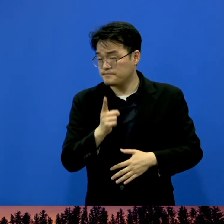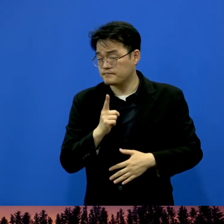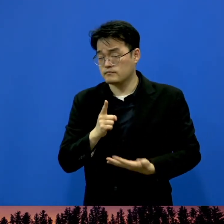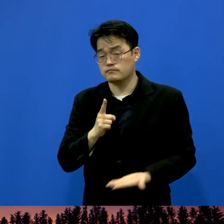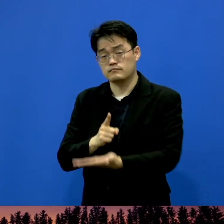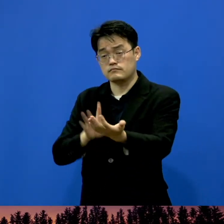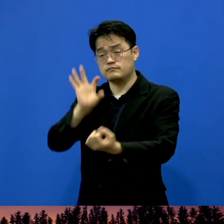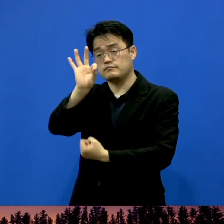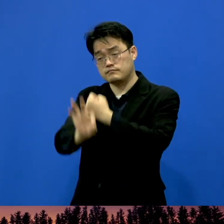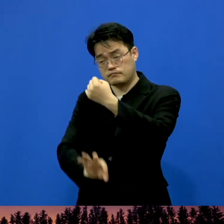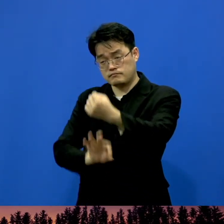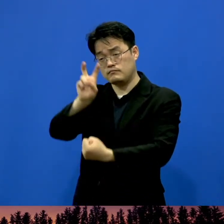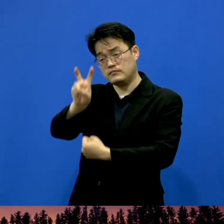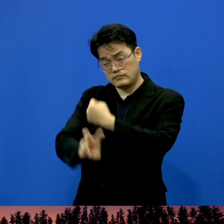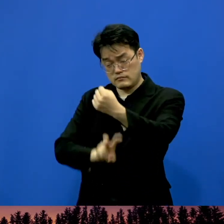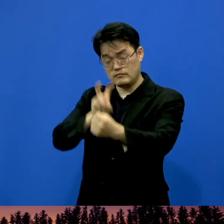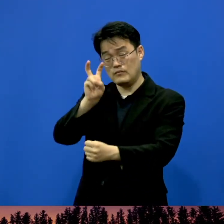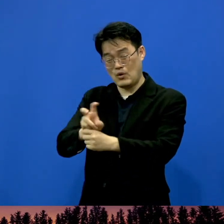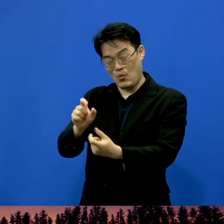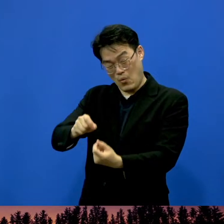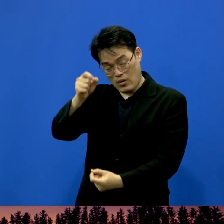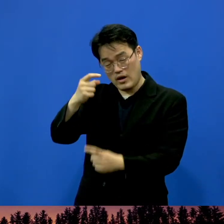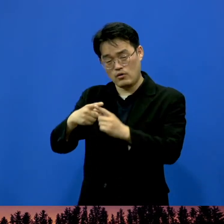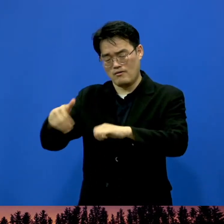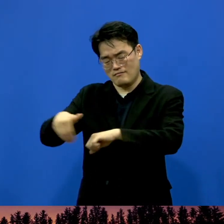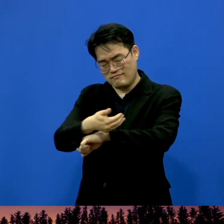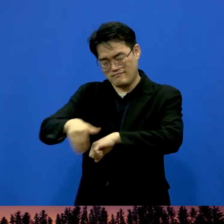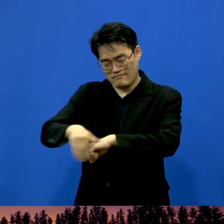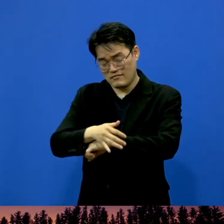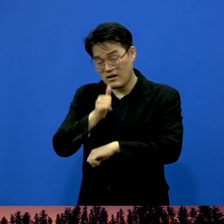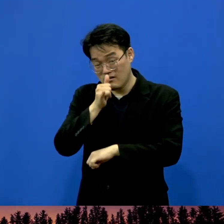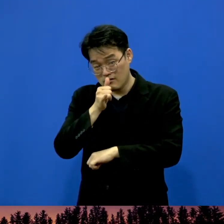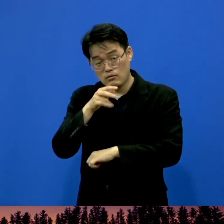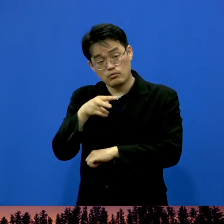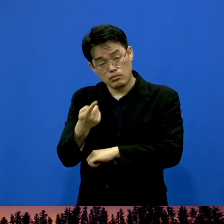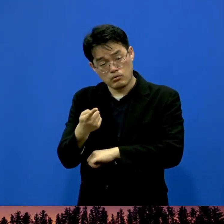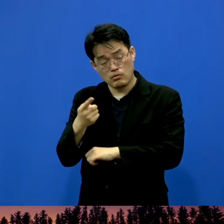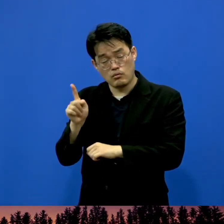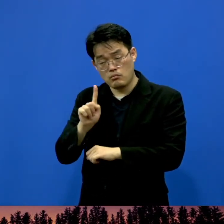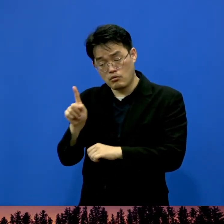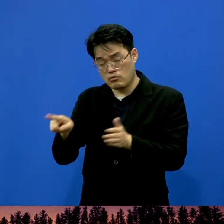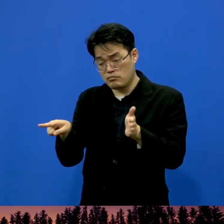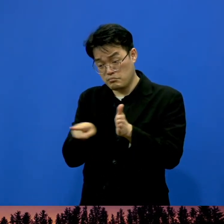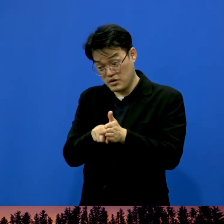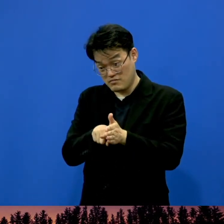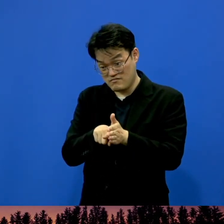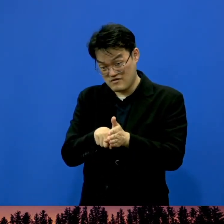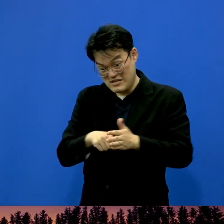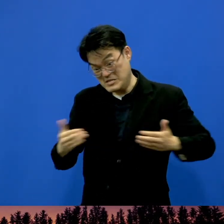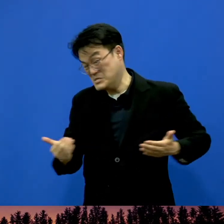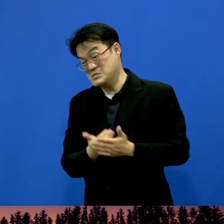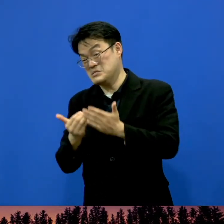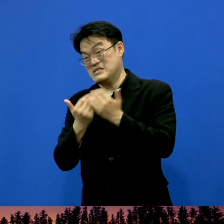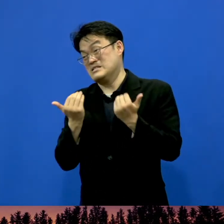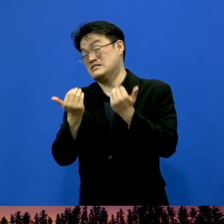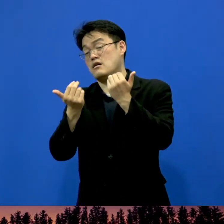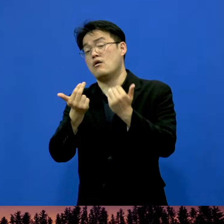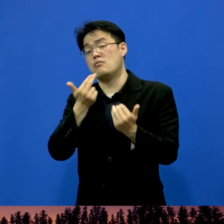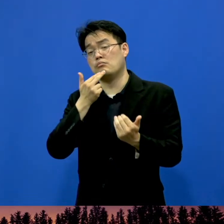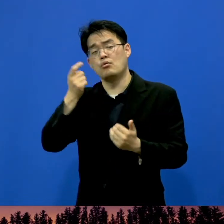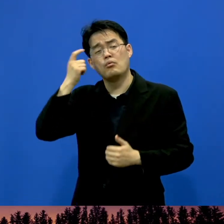교회를 다녔는데 신앙이 확 열리고 꽃이 안 피워지는 이유는 하나님과의 관계가 결정적으로 뭔가 문제가 있는 거예요.